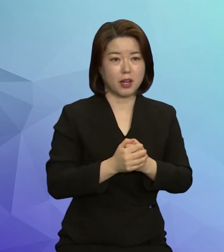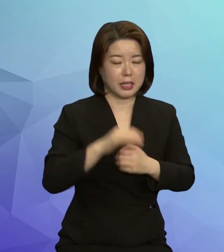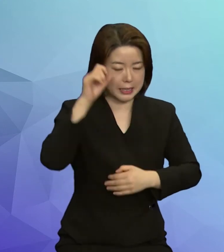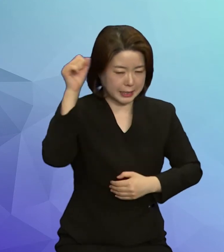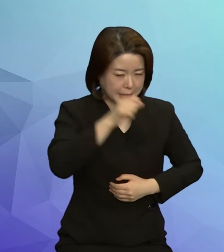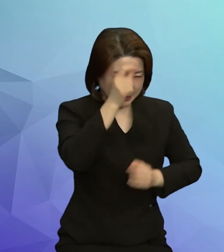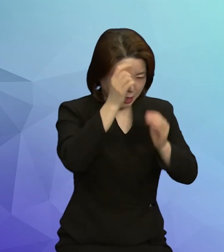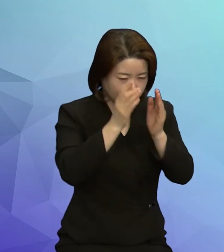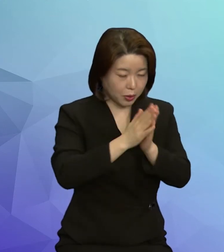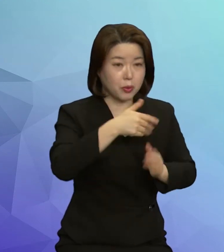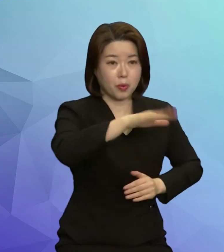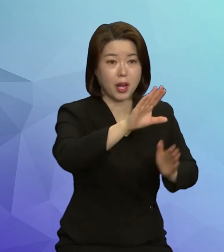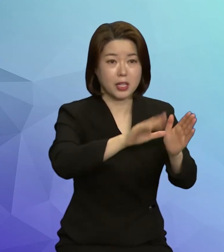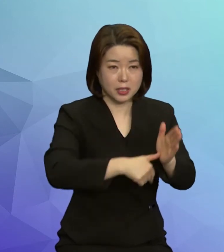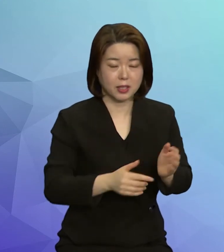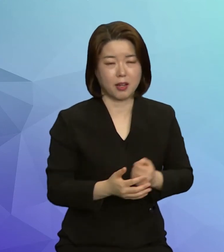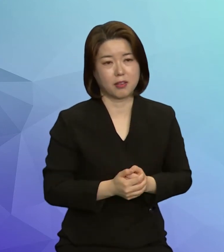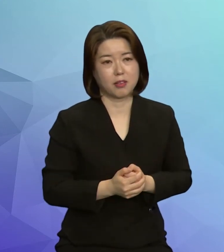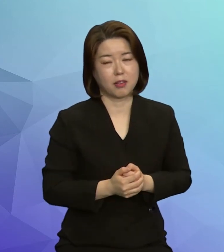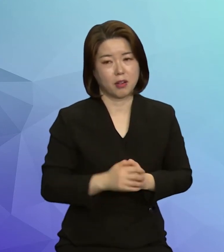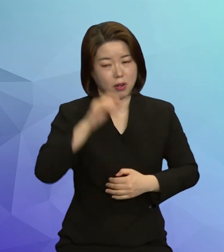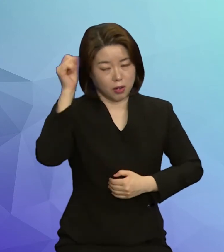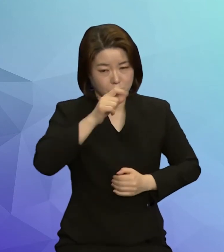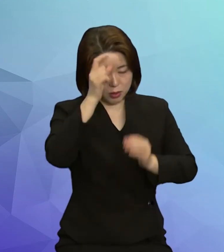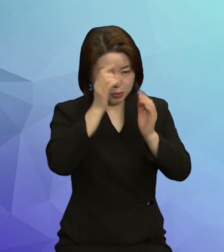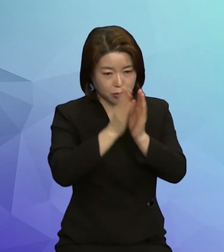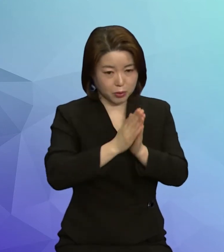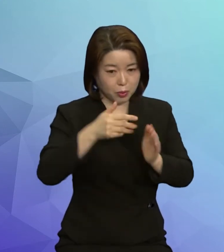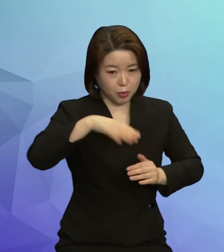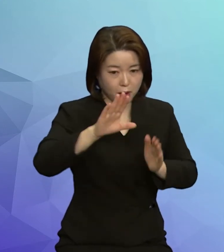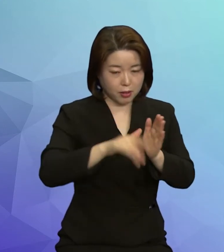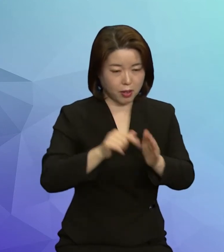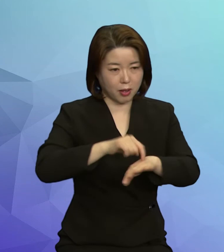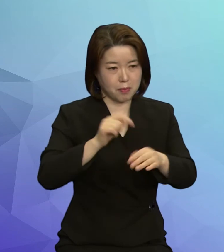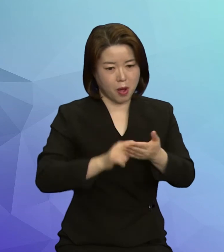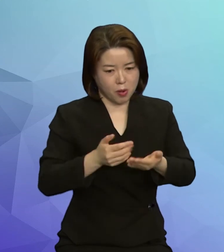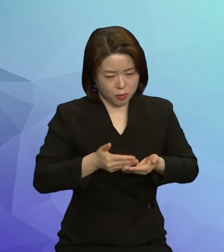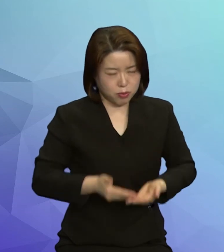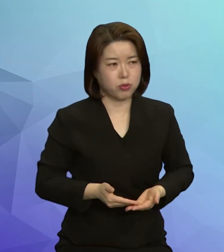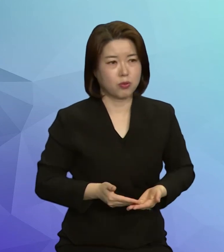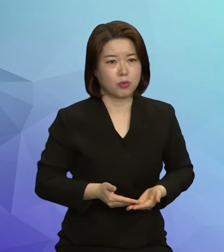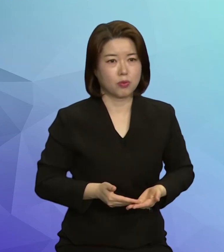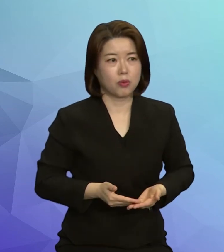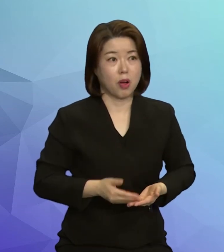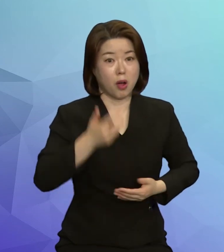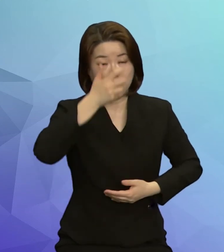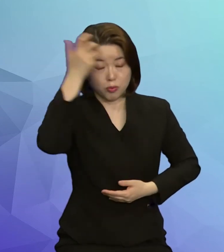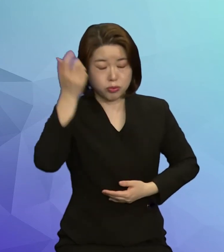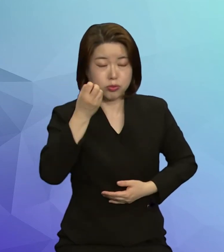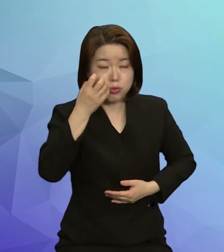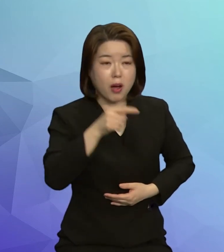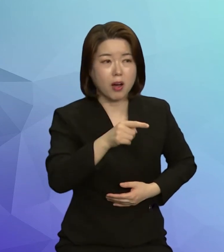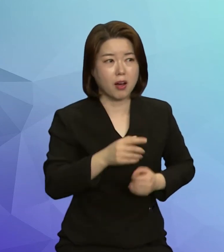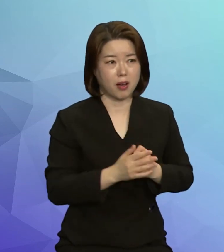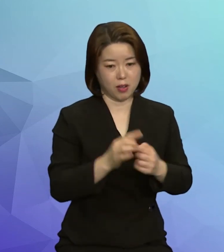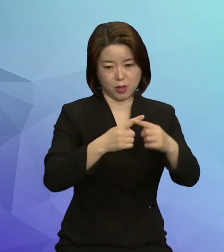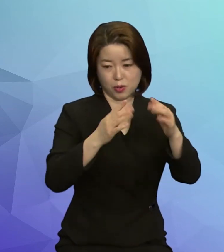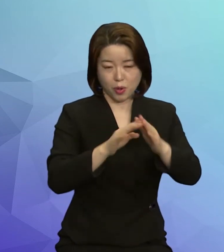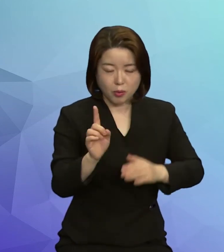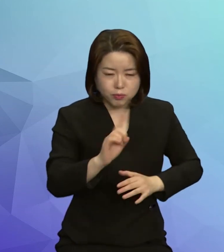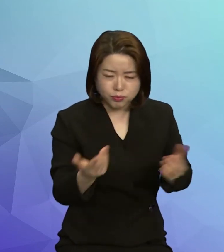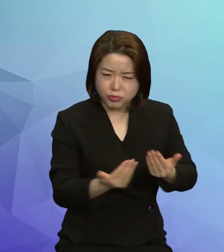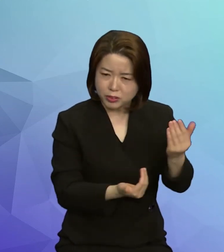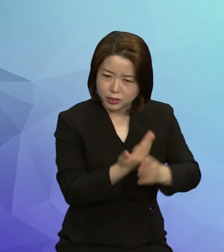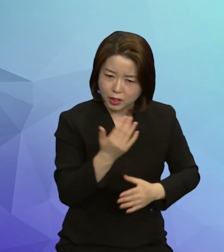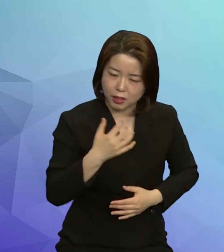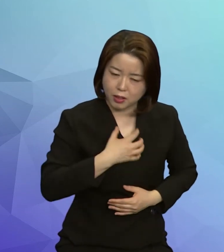깨어보니까 새벽기도 갈 시간이에요. 새벽기도를 가는데 마음이 얼마나 무거운지, 그렇지 않겠어요? 그런 꿈을 꿨는데 교회에 무슨